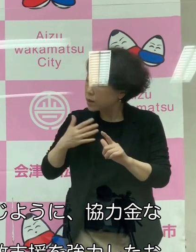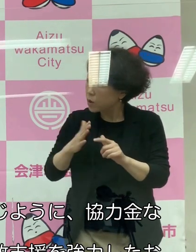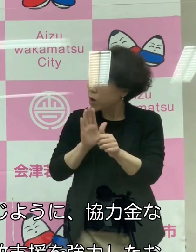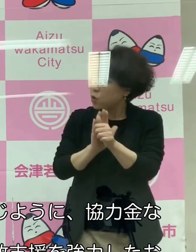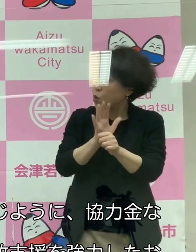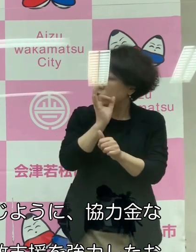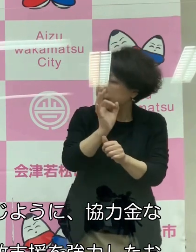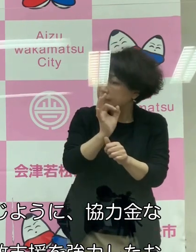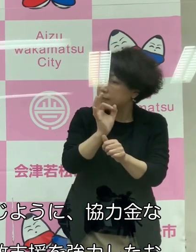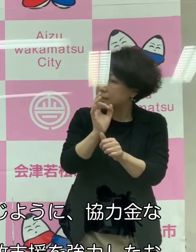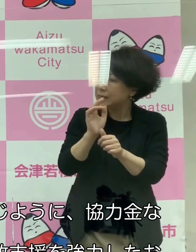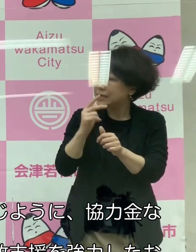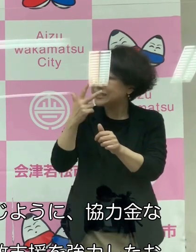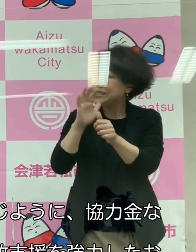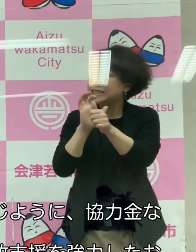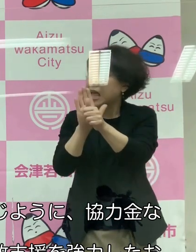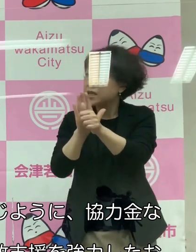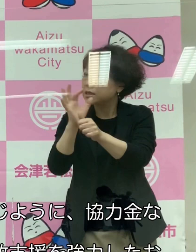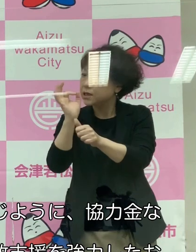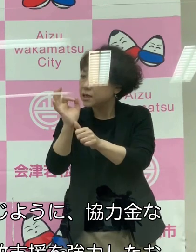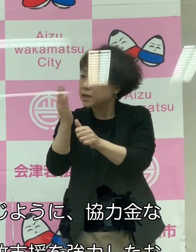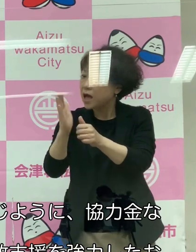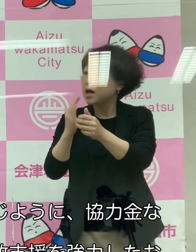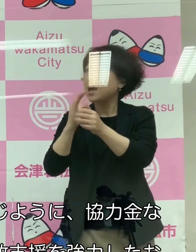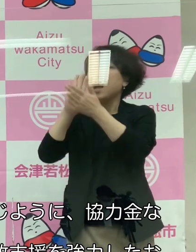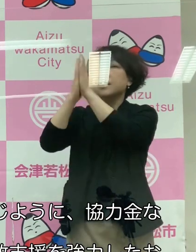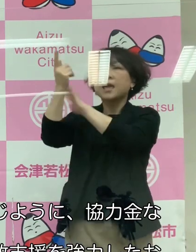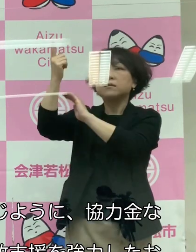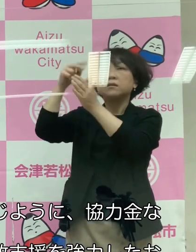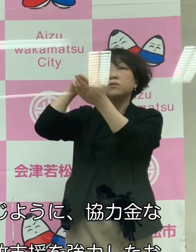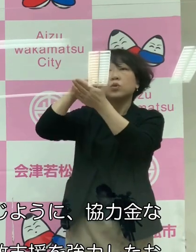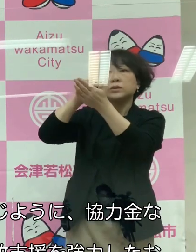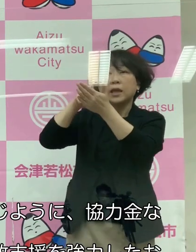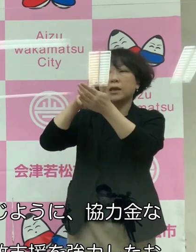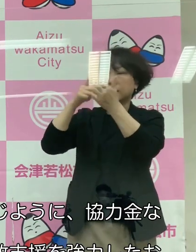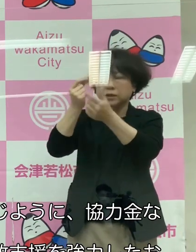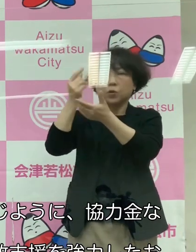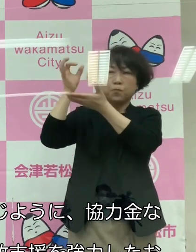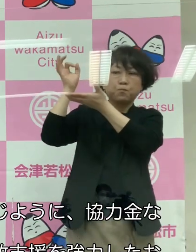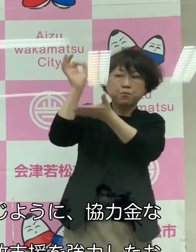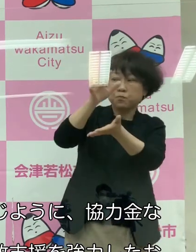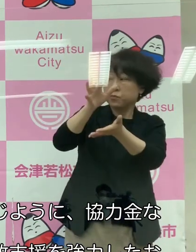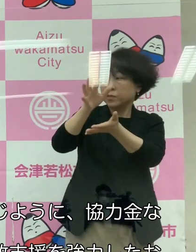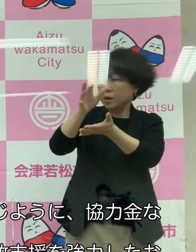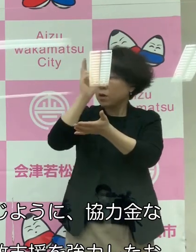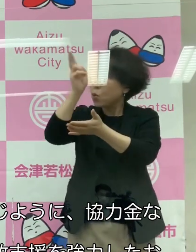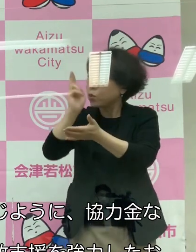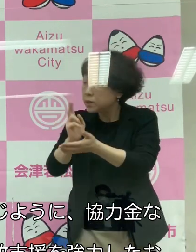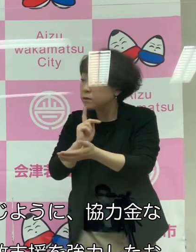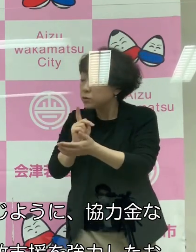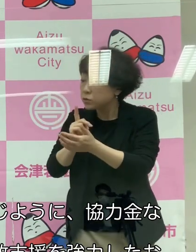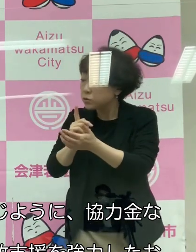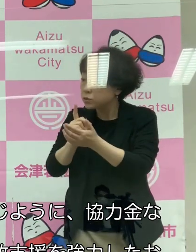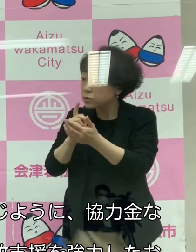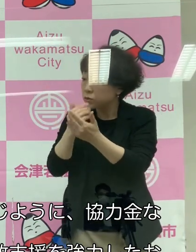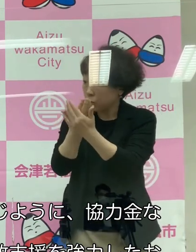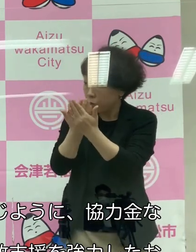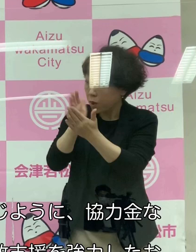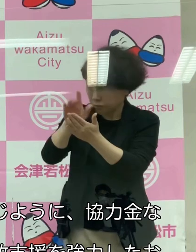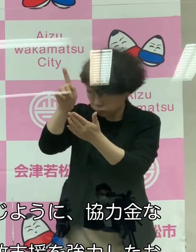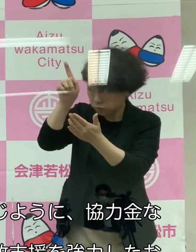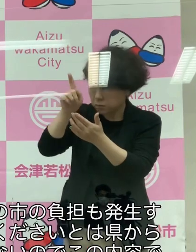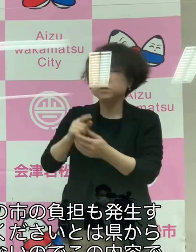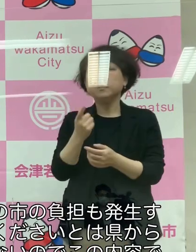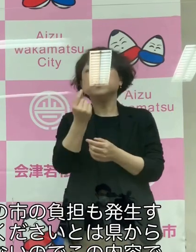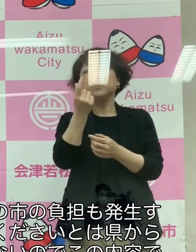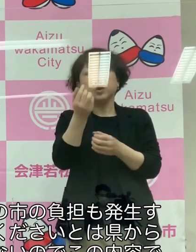ですけど、 はい、 福島県が責任を持って財政支援を、 はい、 協力したお店に対してするようにという要望も 要望も含